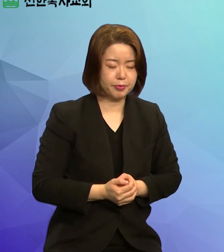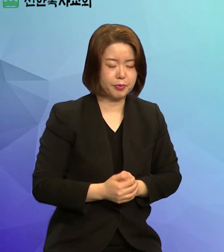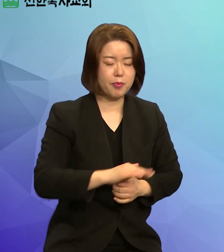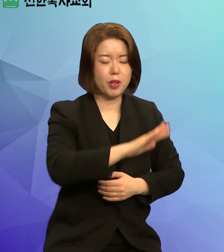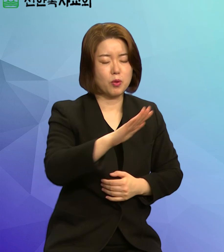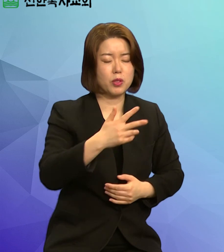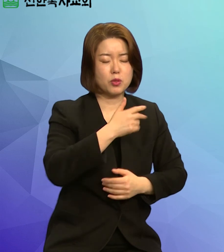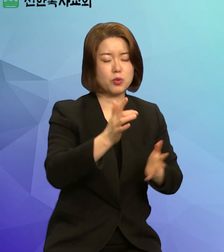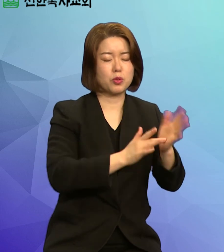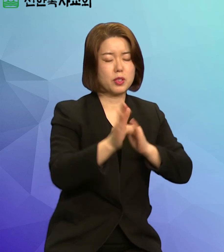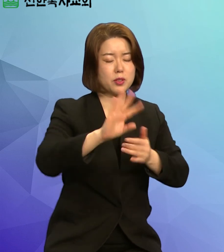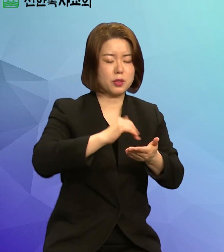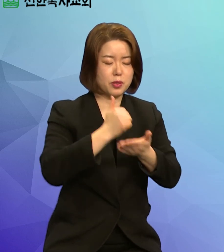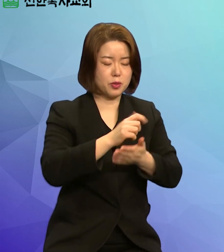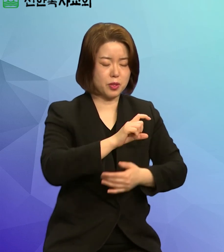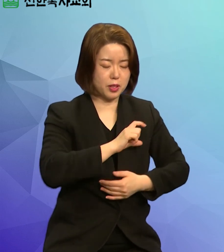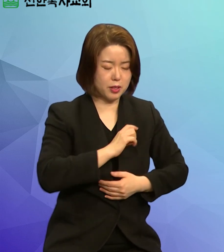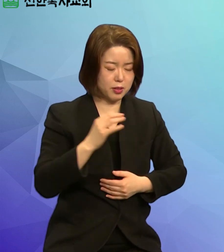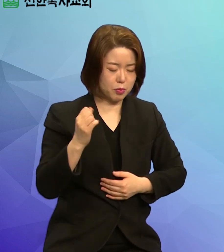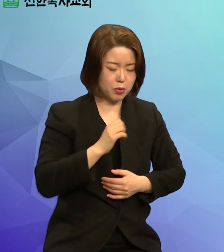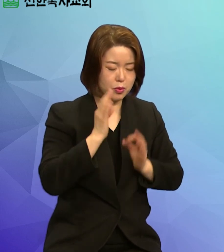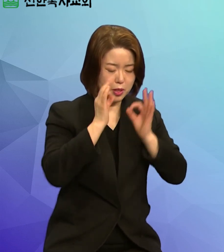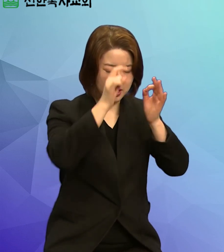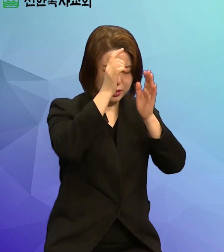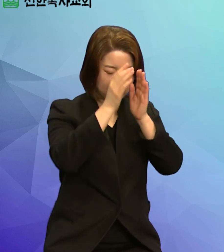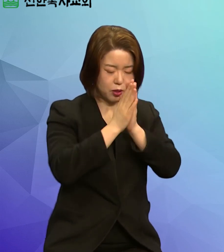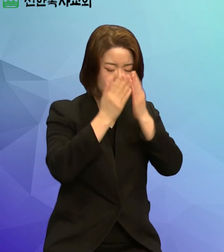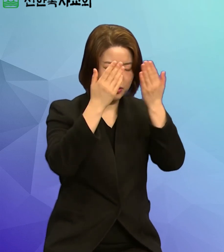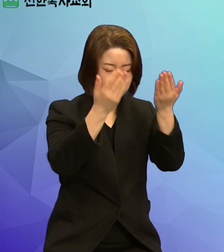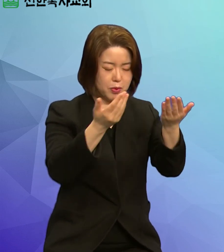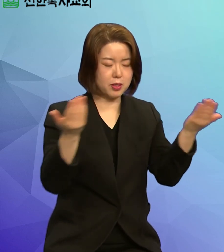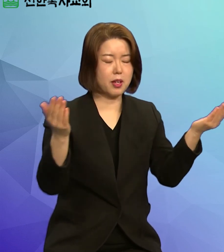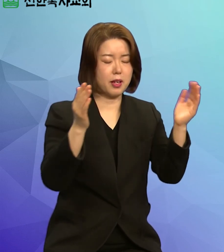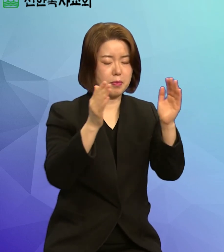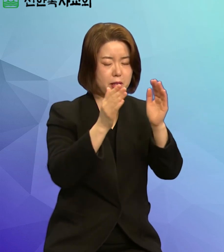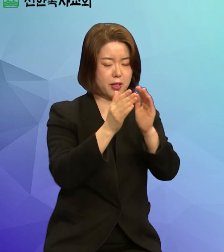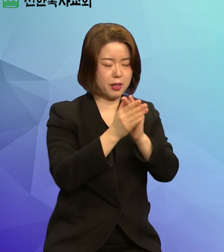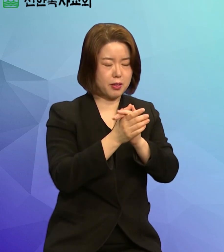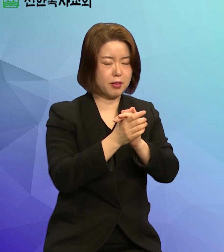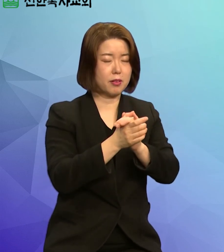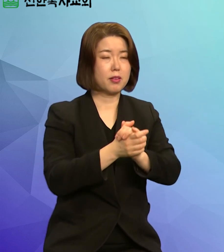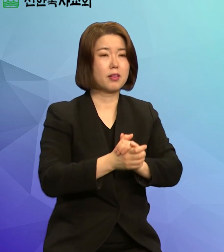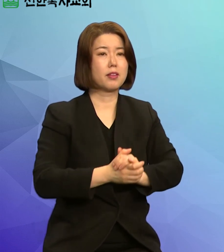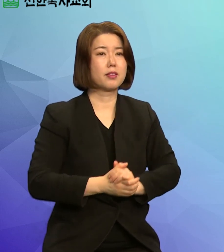우리 주 예수 그리스도 이름으로 간절히 기도합나이다. 아멘.